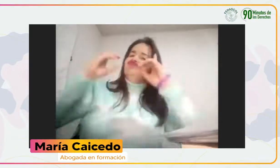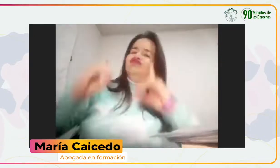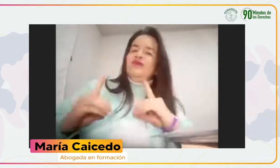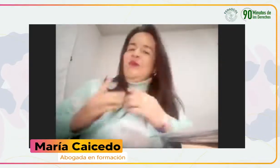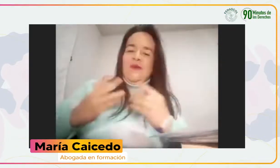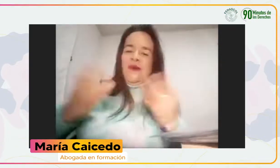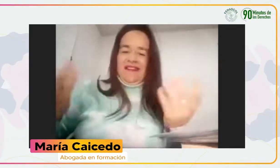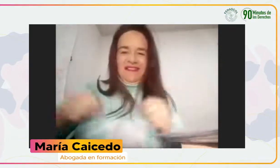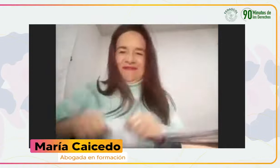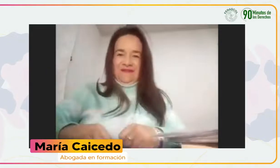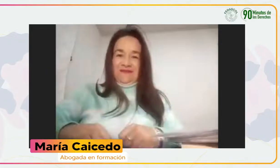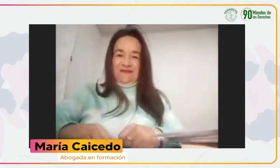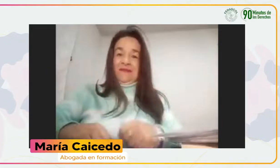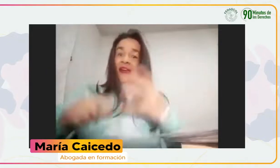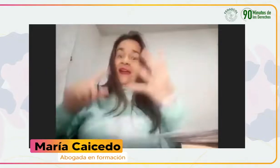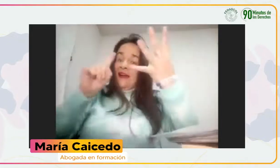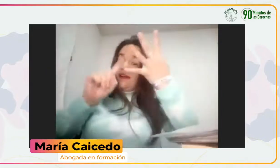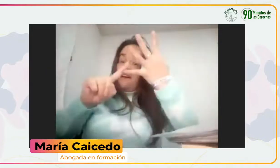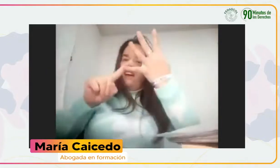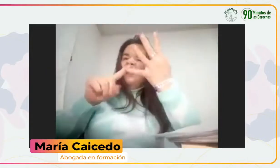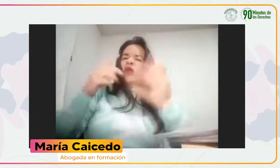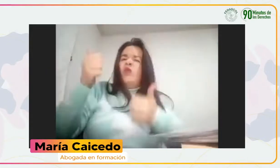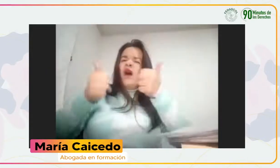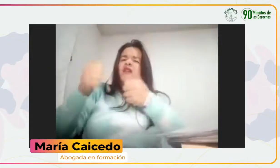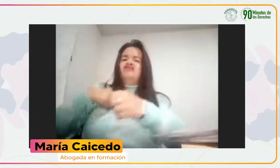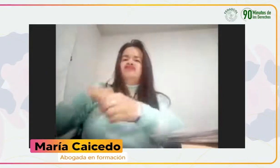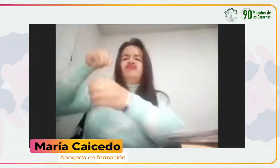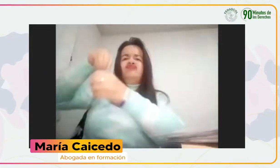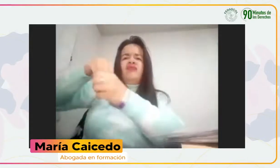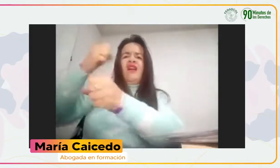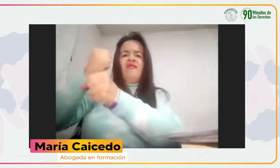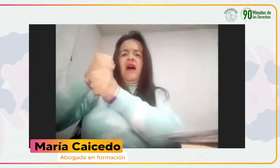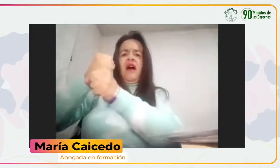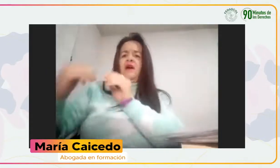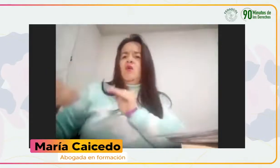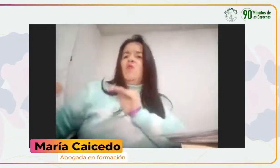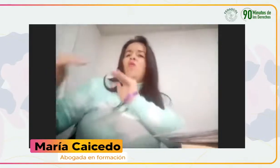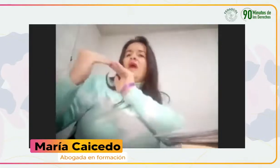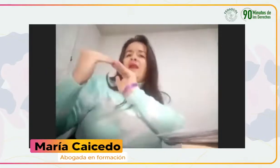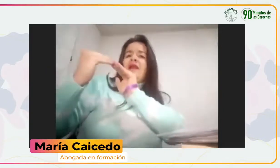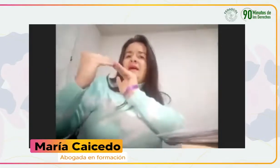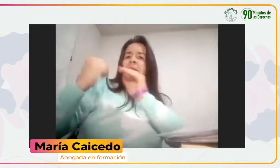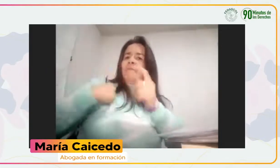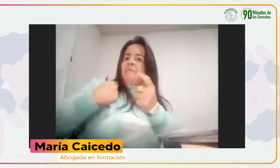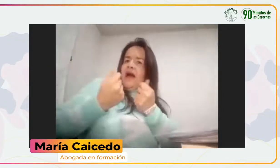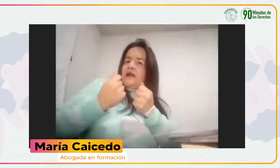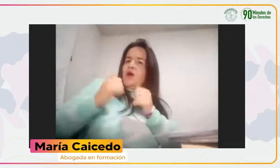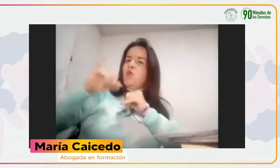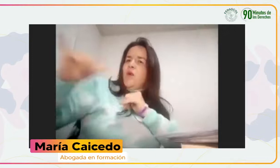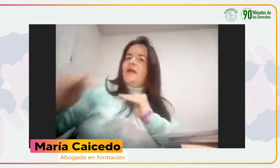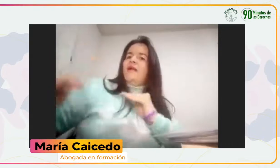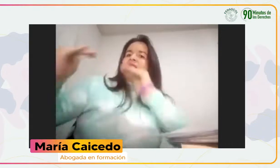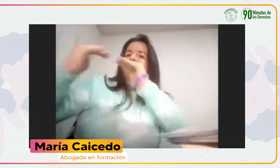familias. Entonces, no hay autoridad en ese aspecto. En cuarto punto, decimos, bueno, al nivel